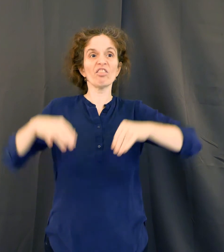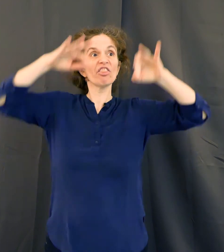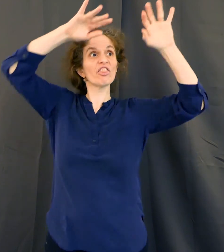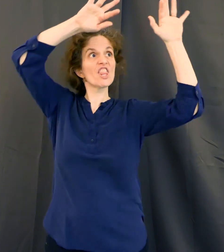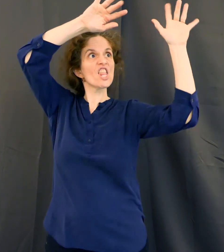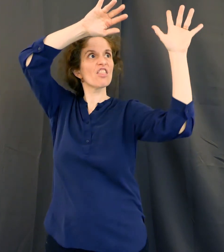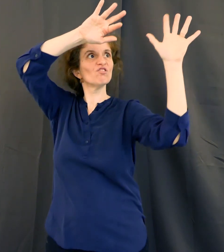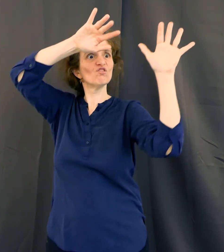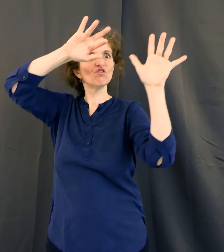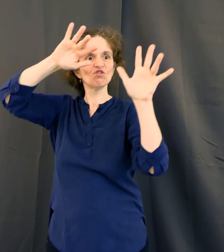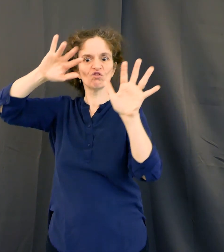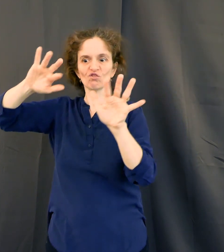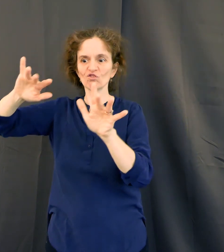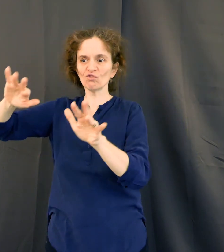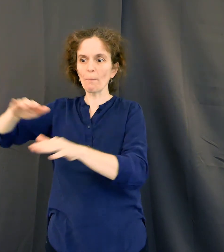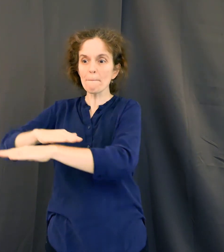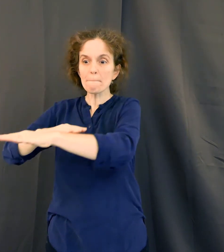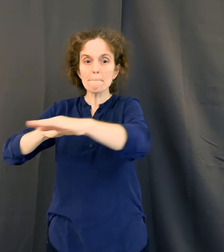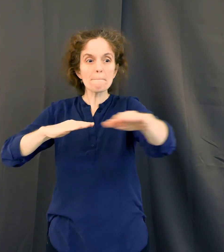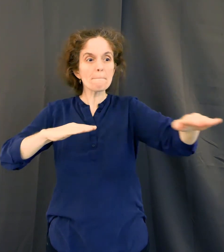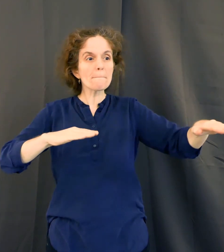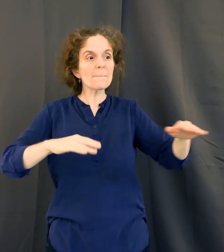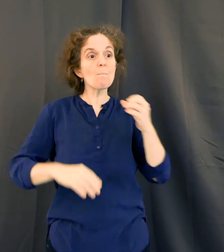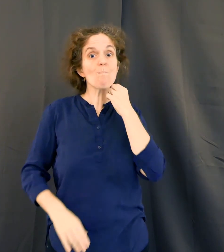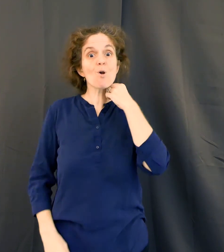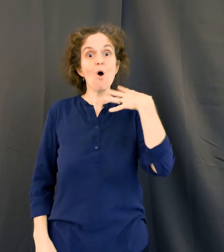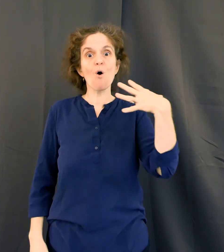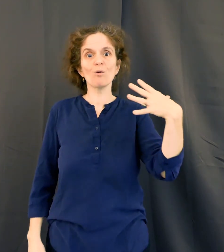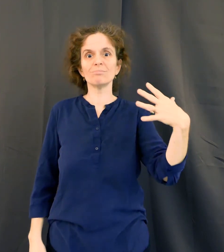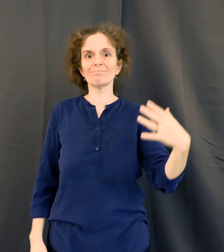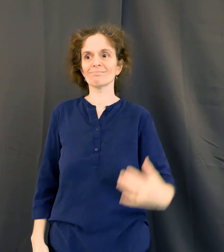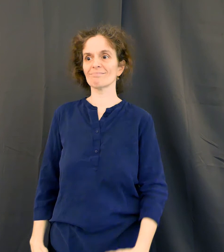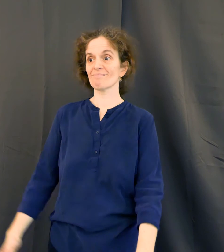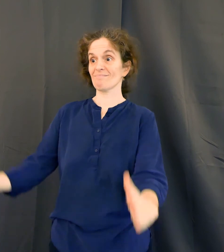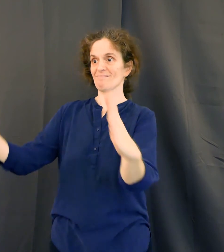en hiver, un jour de grande neige blanche,